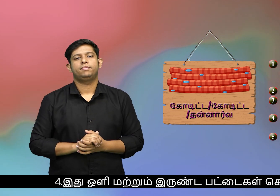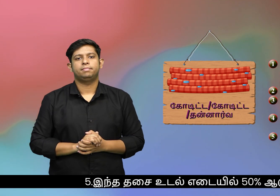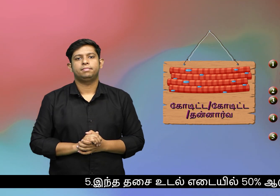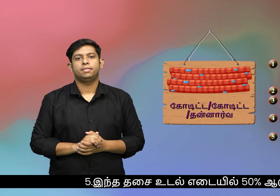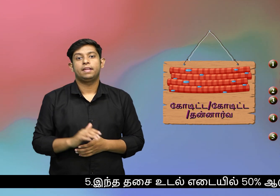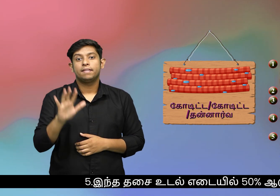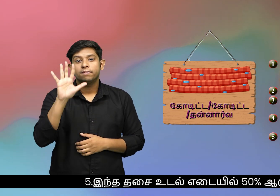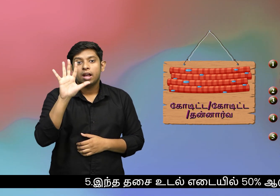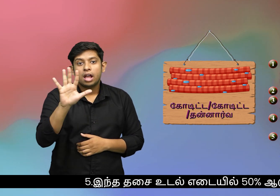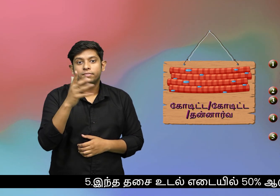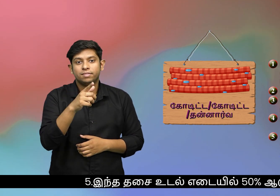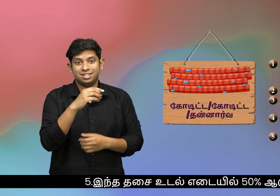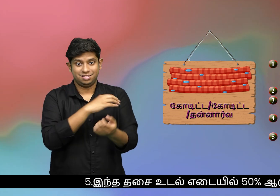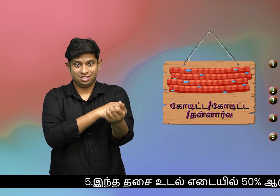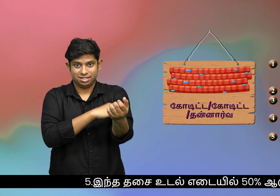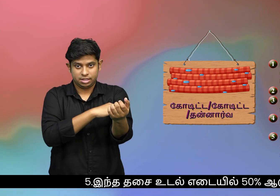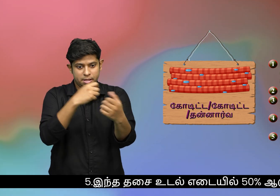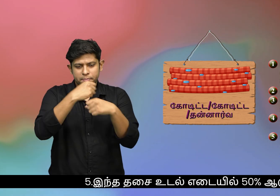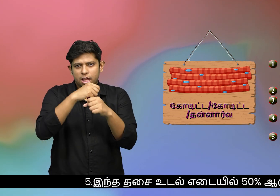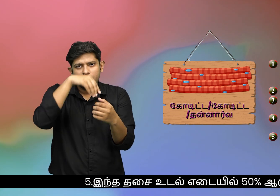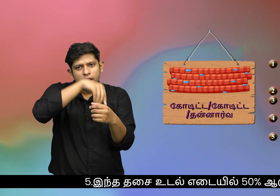இந்த தசை உடல் எடையில் 50% ஆகும்.